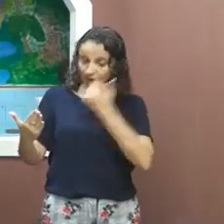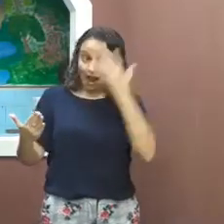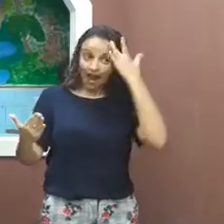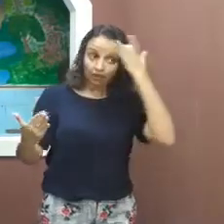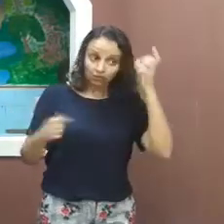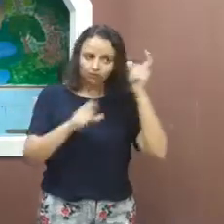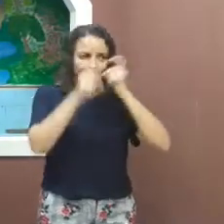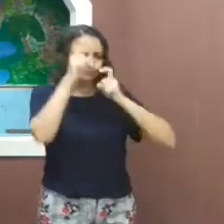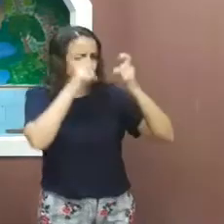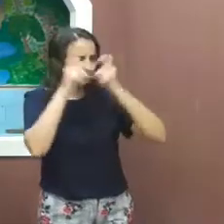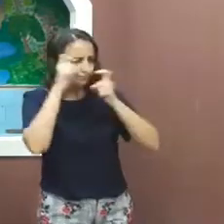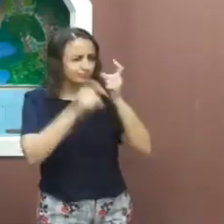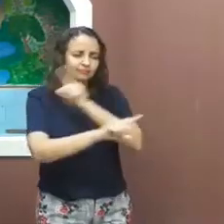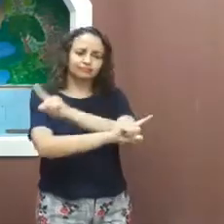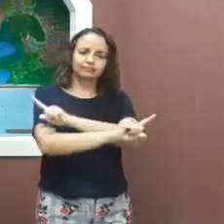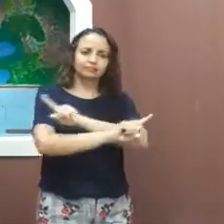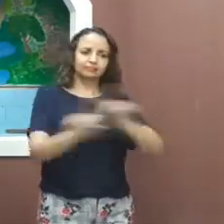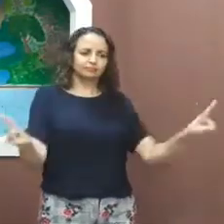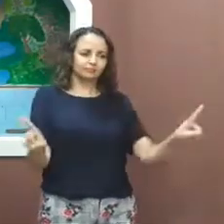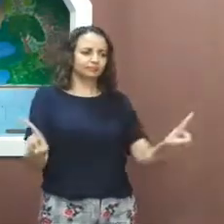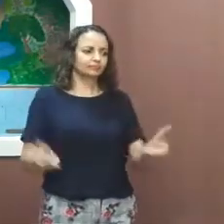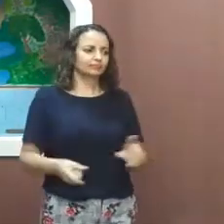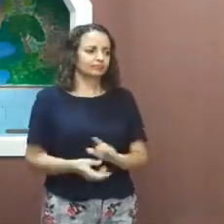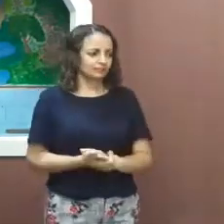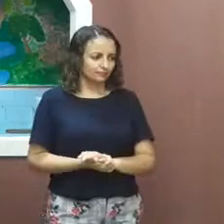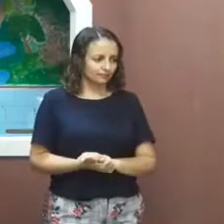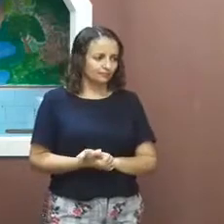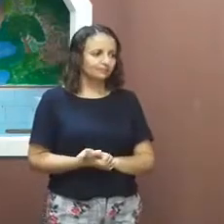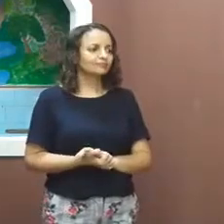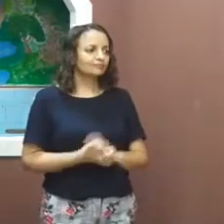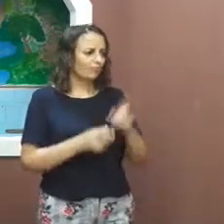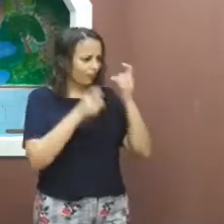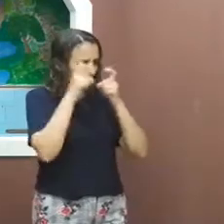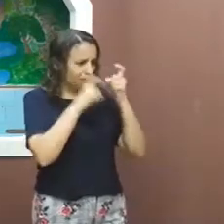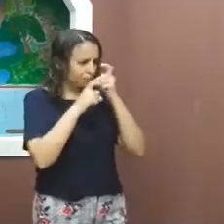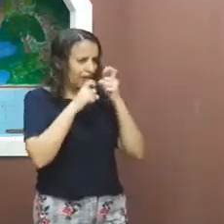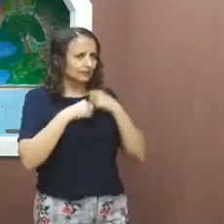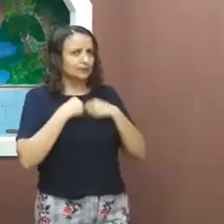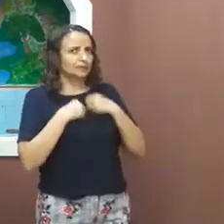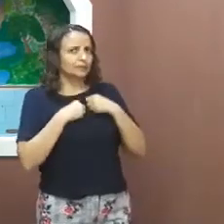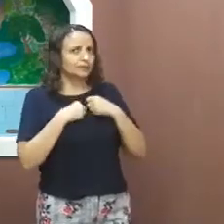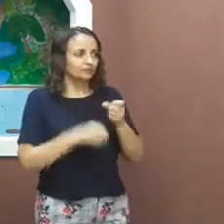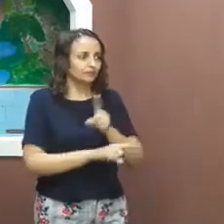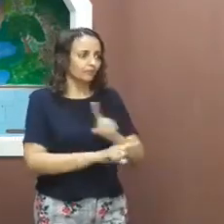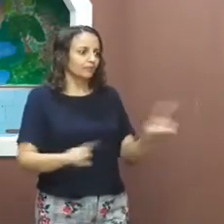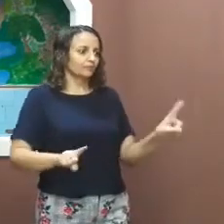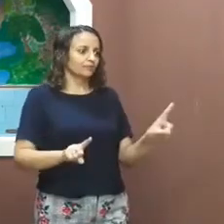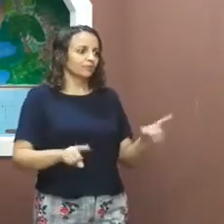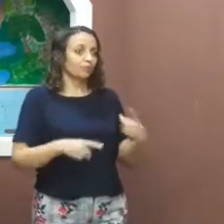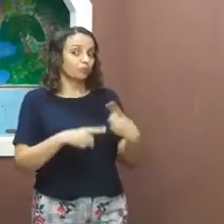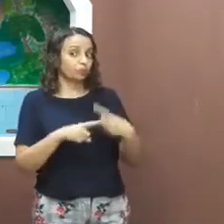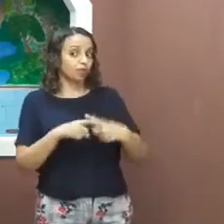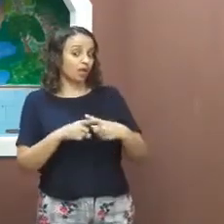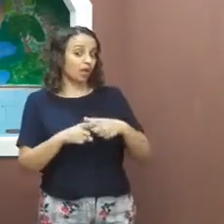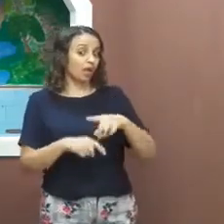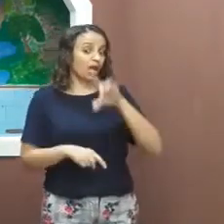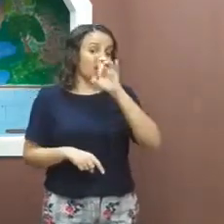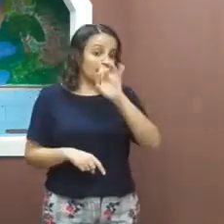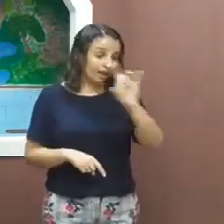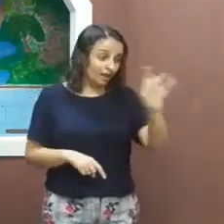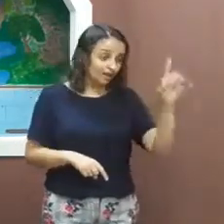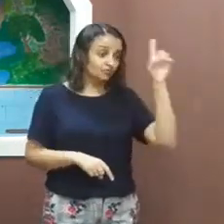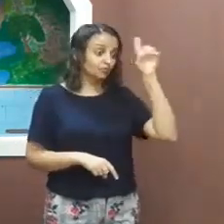Não se preocupe com o dia, porque basta cada